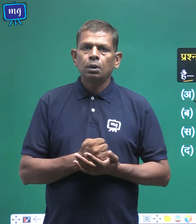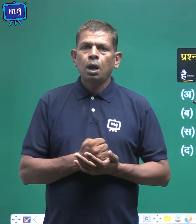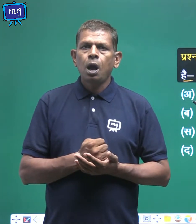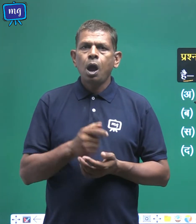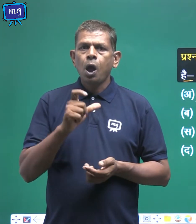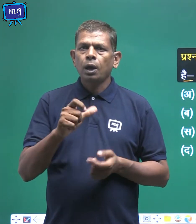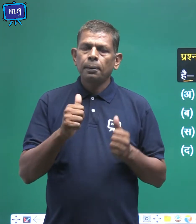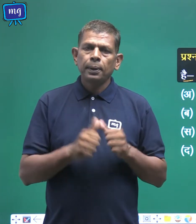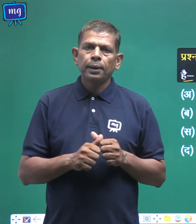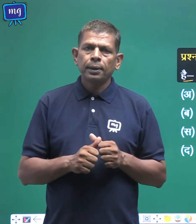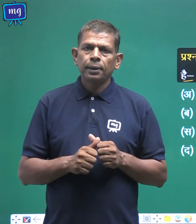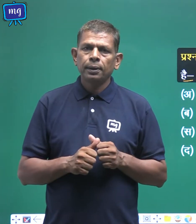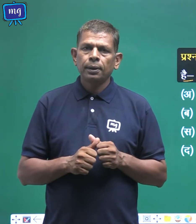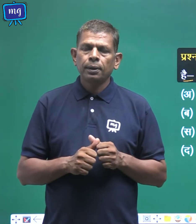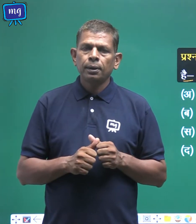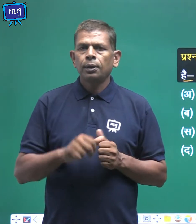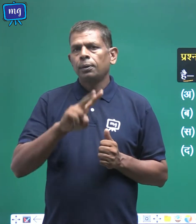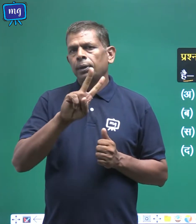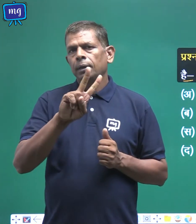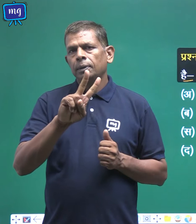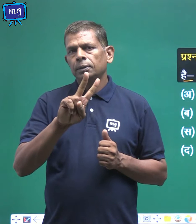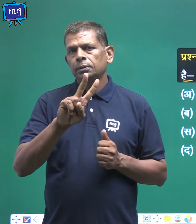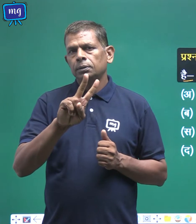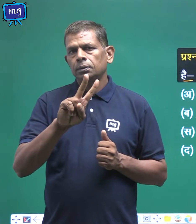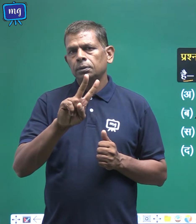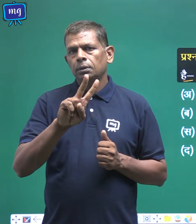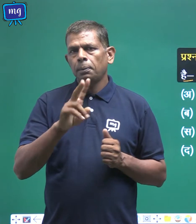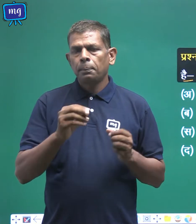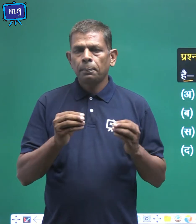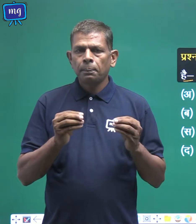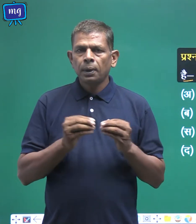विकल्प अ विटामिन, ब